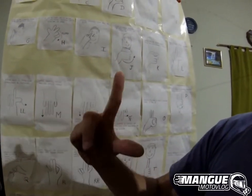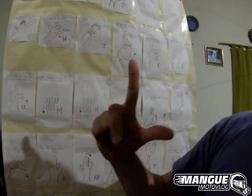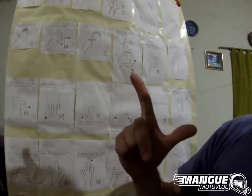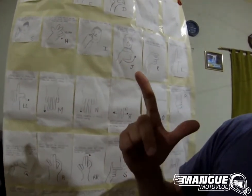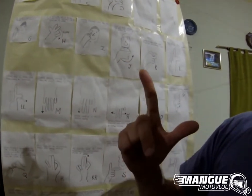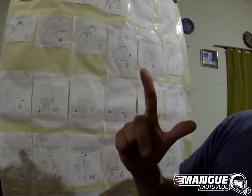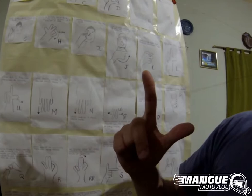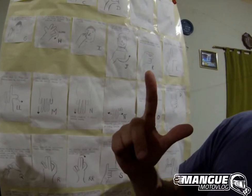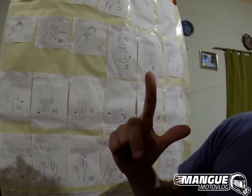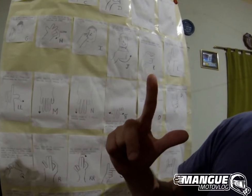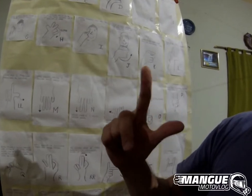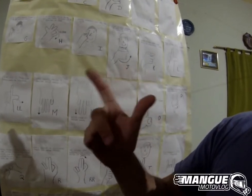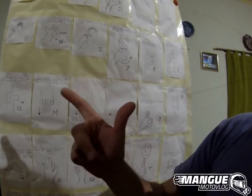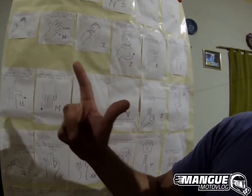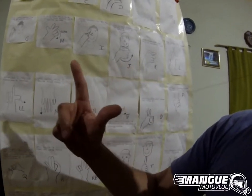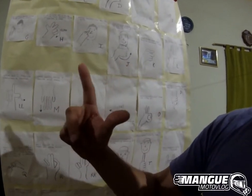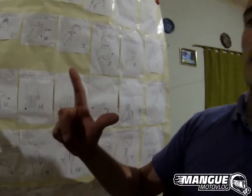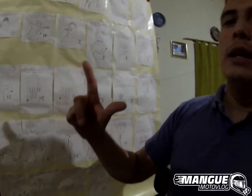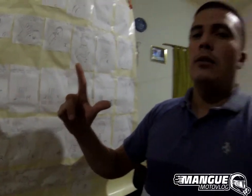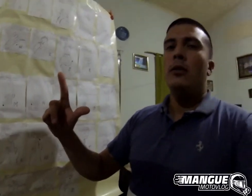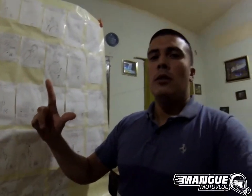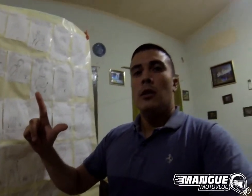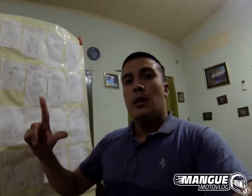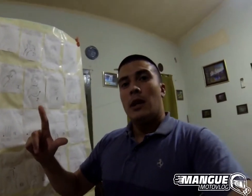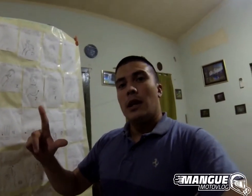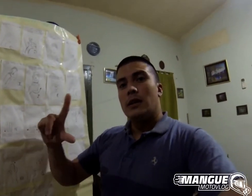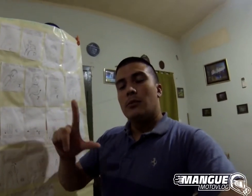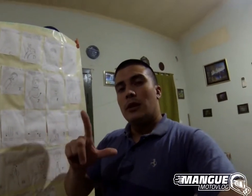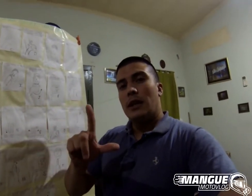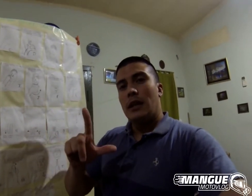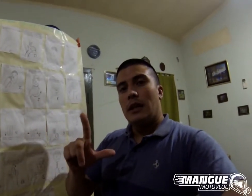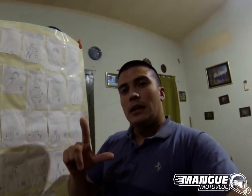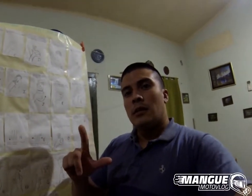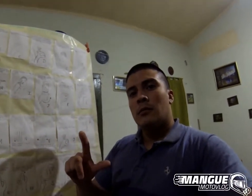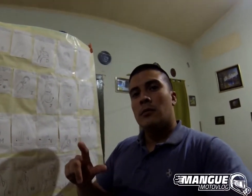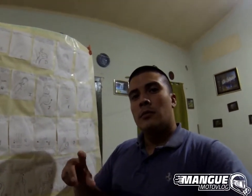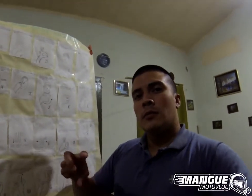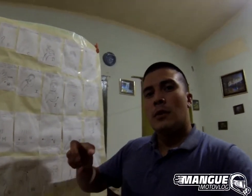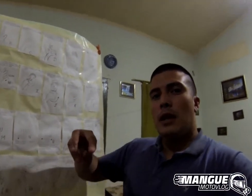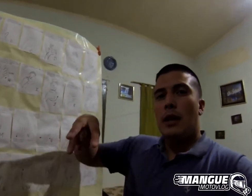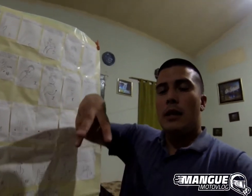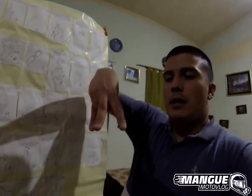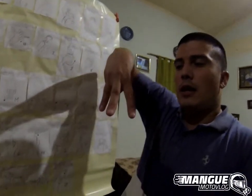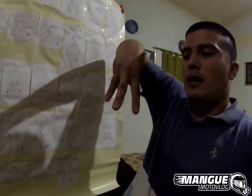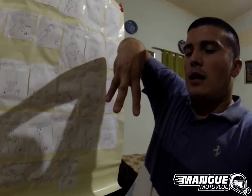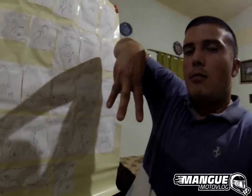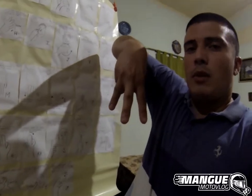vez, ya sea para cualquier lado, hacemos la L. La letra M.